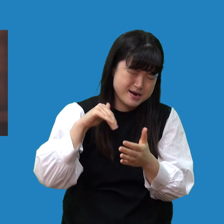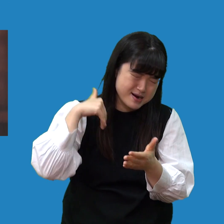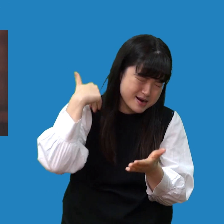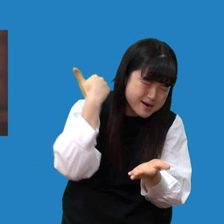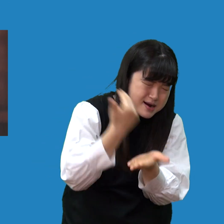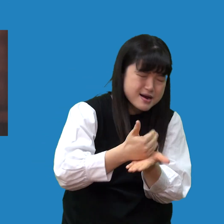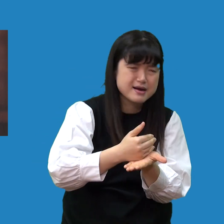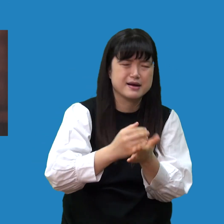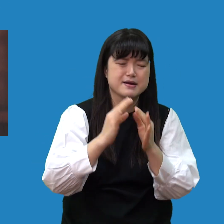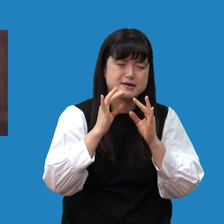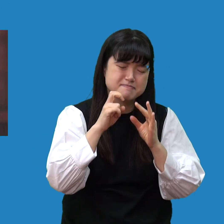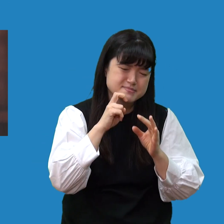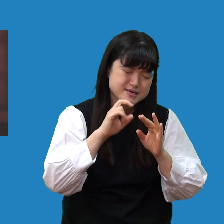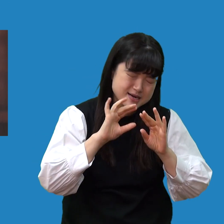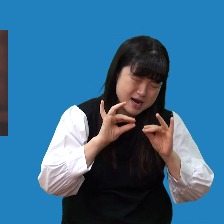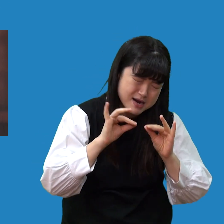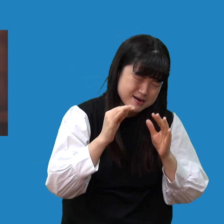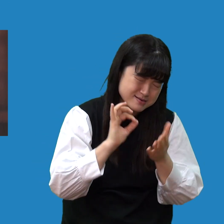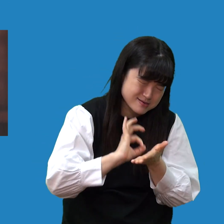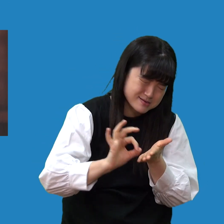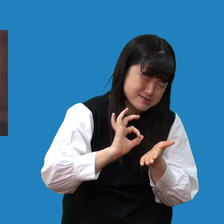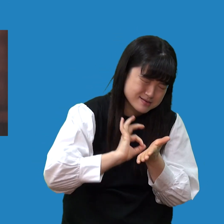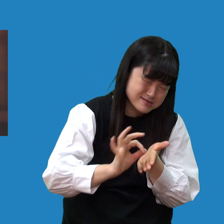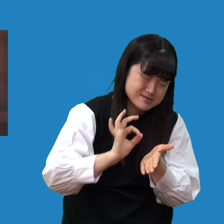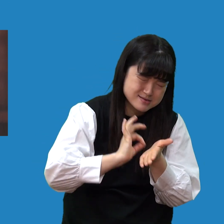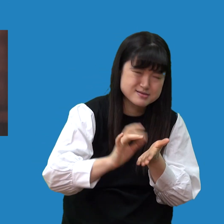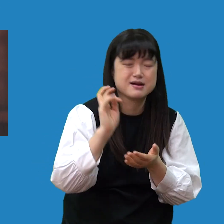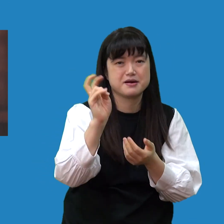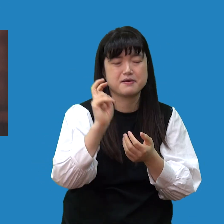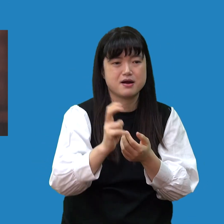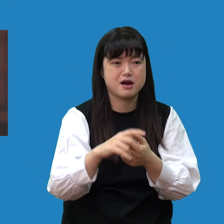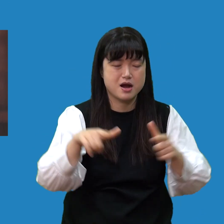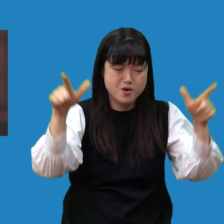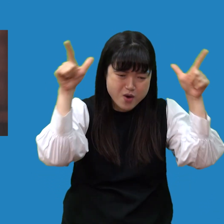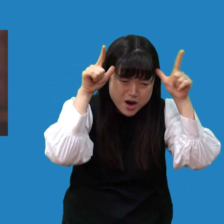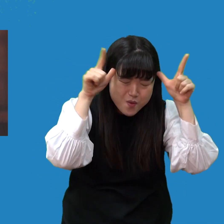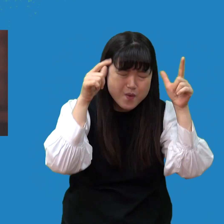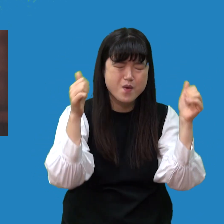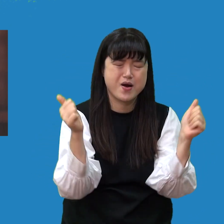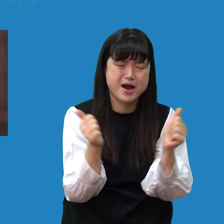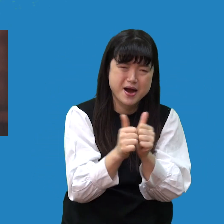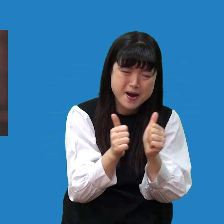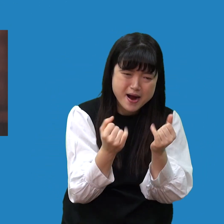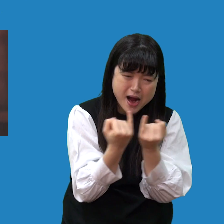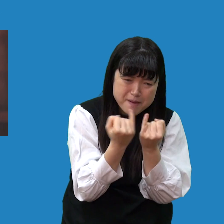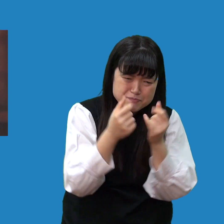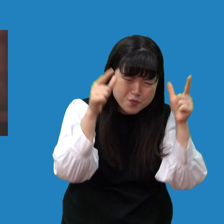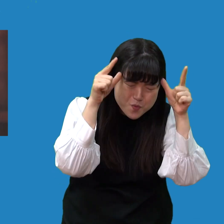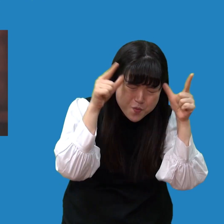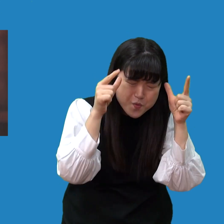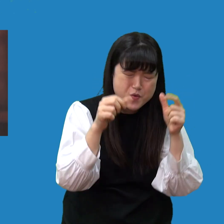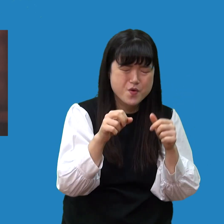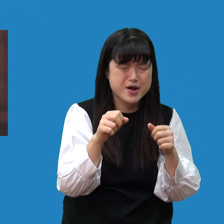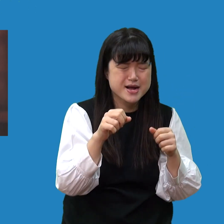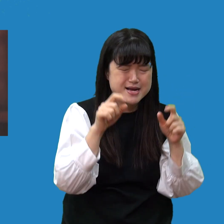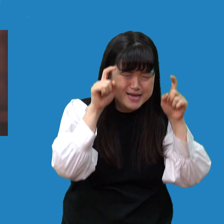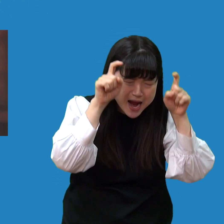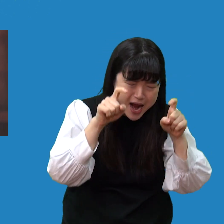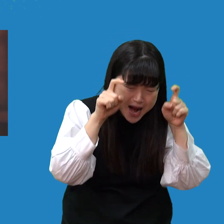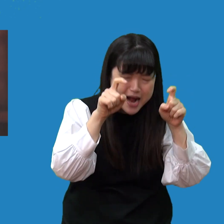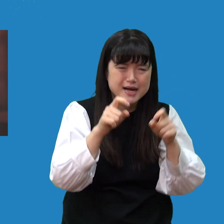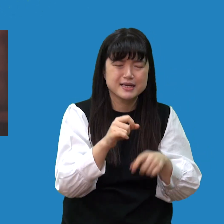이상 사용했을 것입니다. 황소와 암소, 양, 사슴,